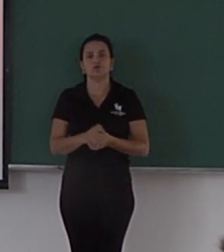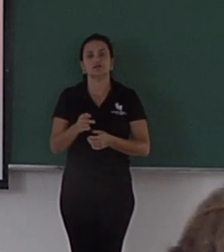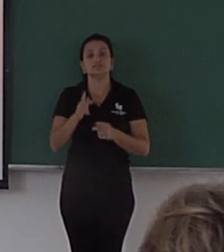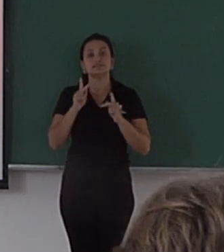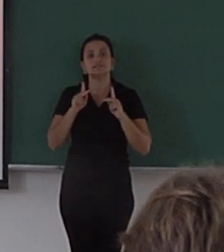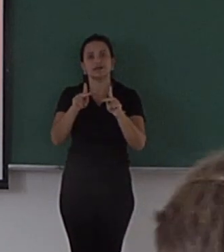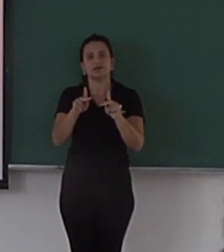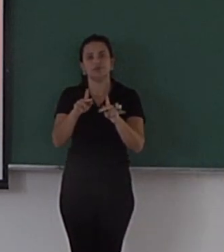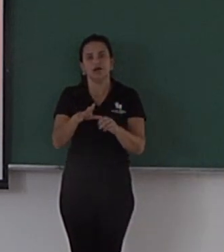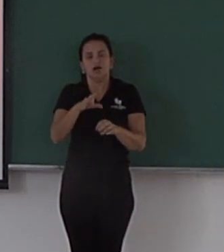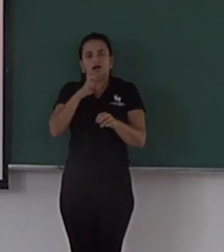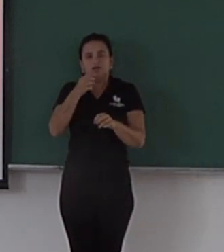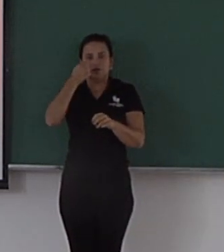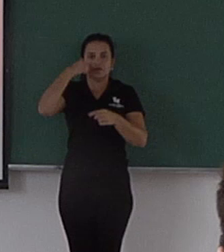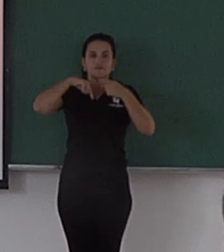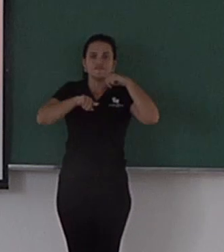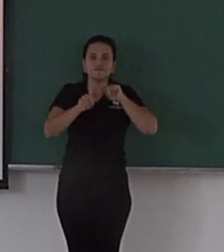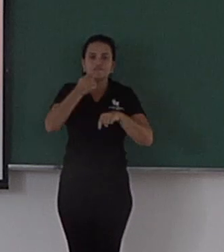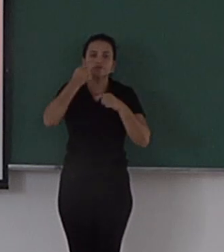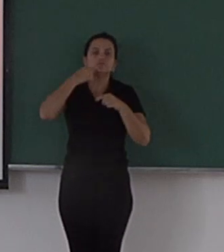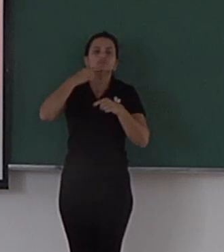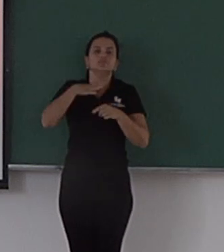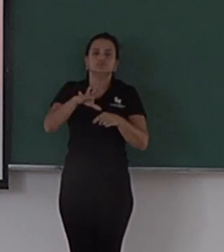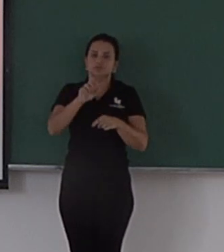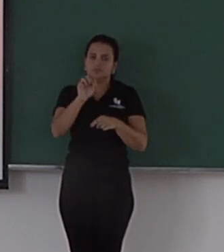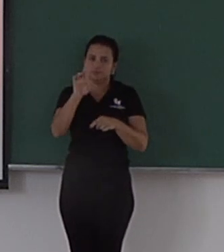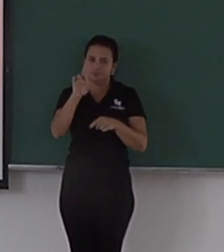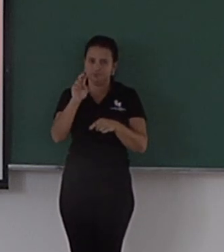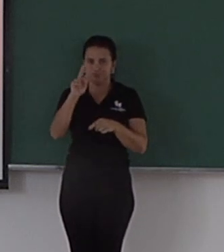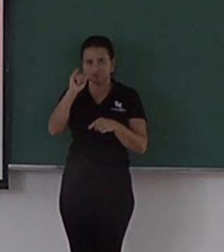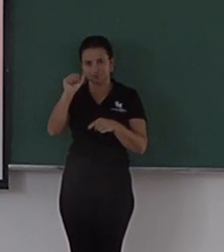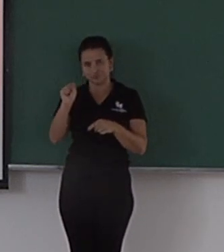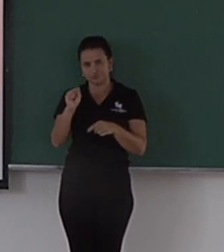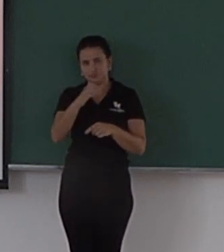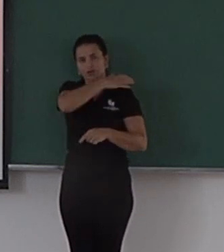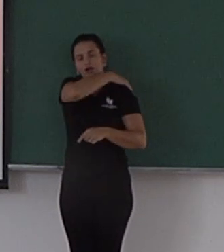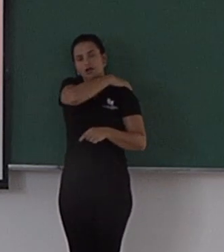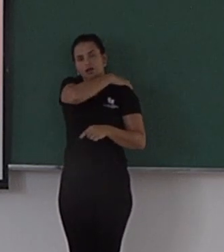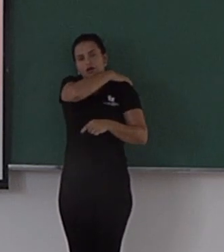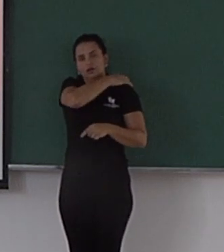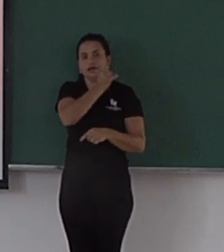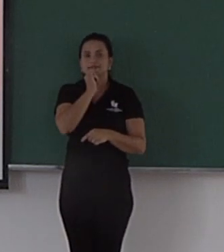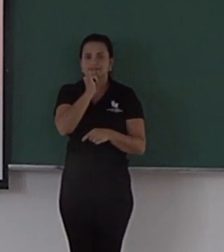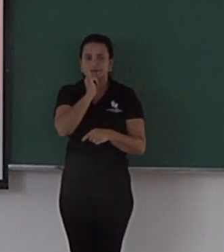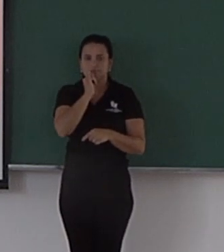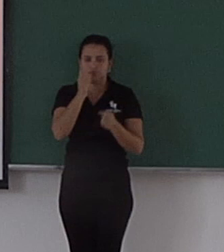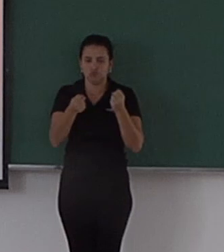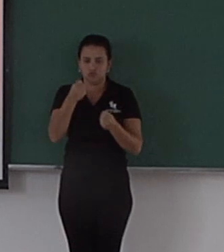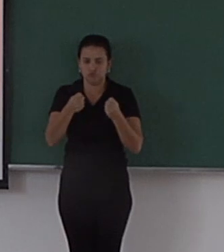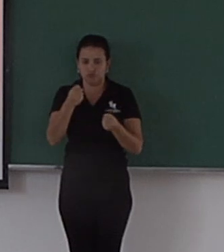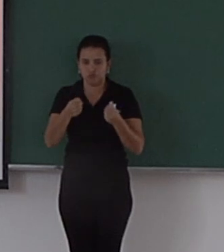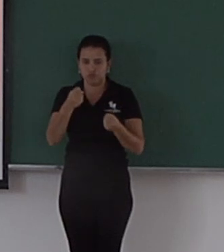vias respiratórias, como é que é queimadura de vias respiratórias? Vamos supor que o indivíduo teve um acidente automobilístico, ficou preso dentro do automóvel.